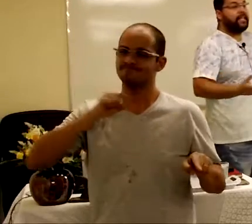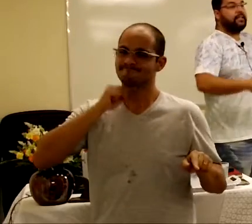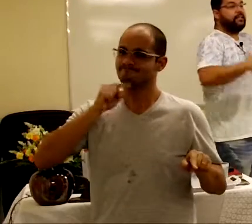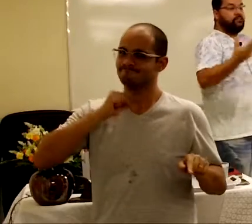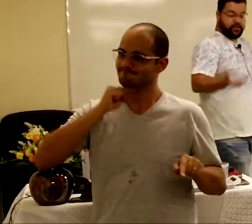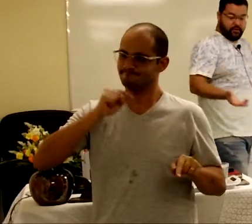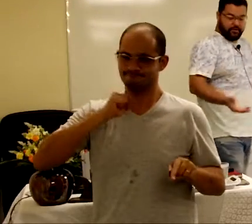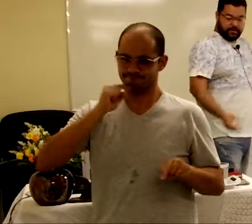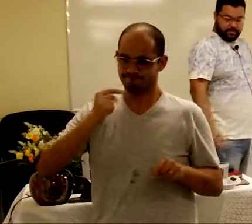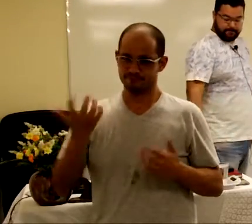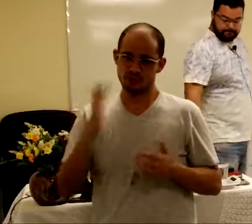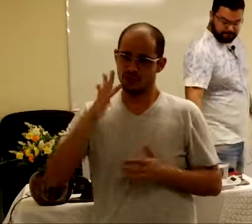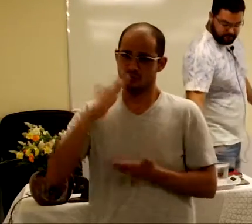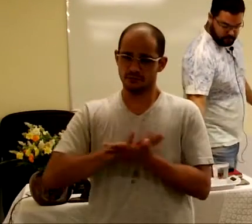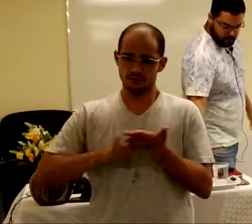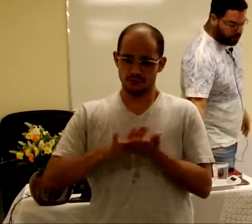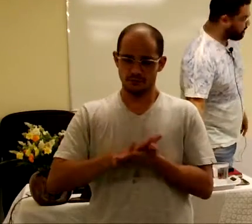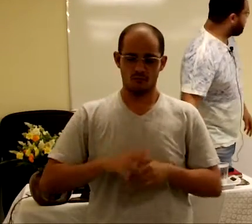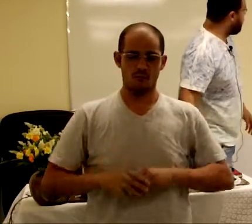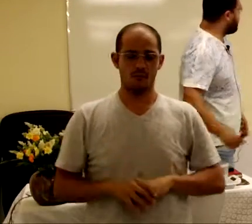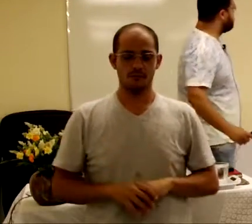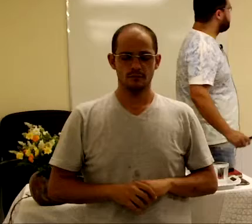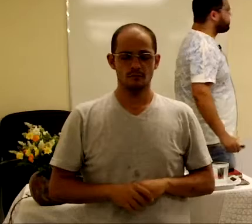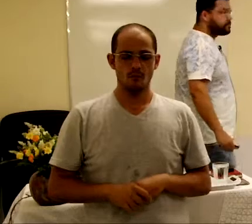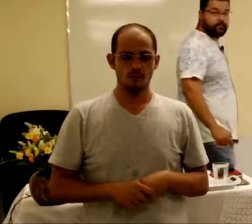explicar nada e não resolve. Né?